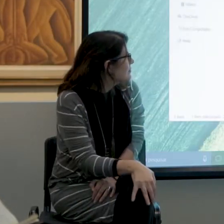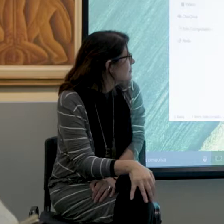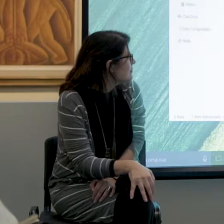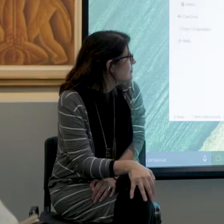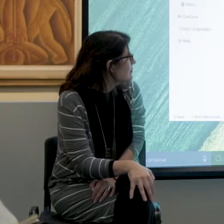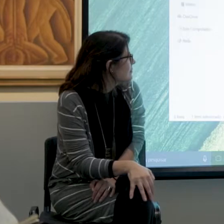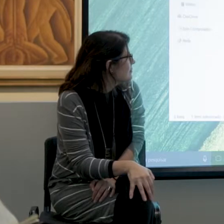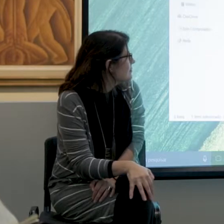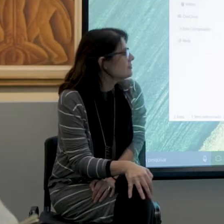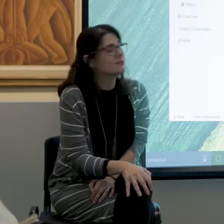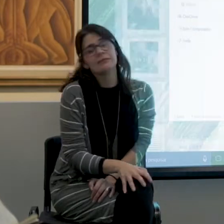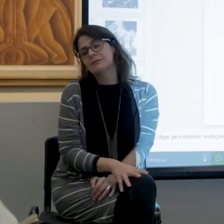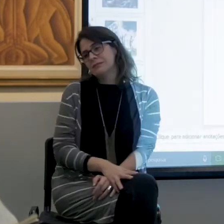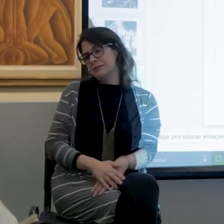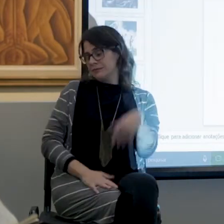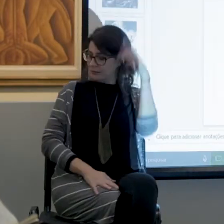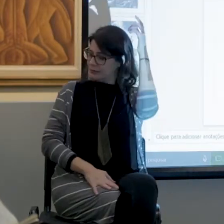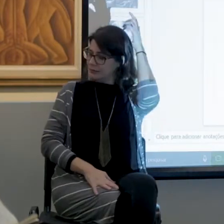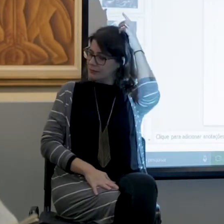pergunta.